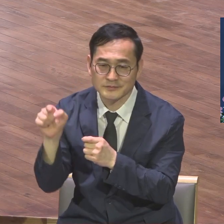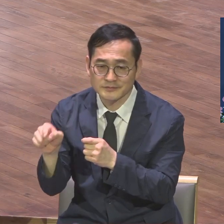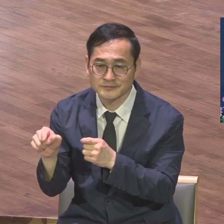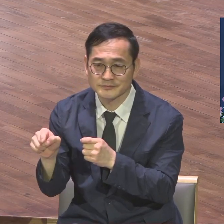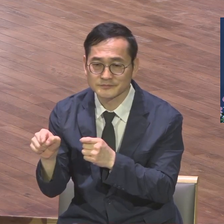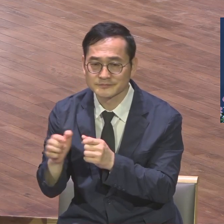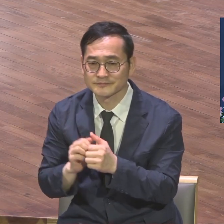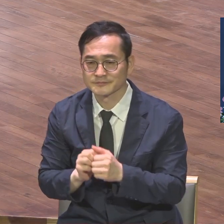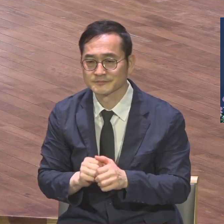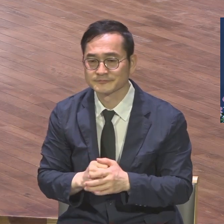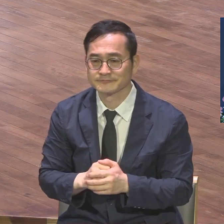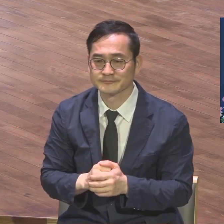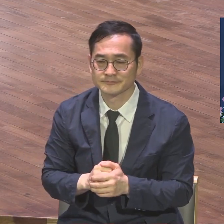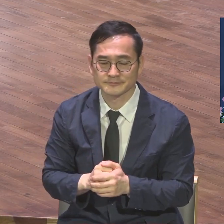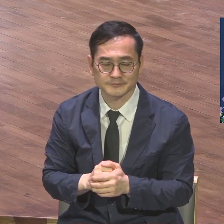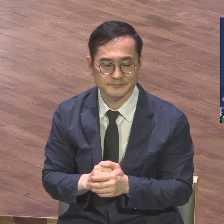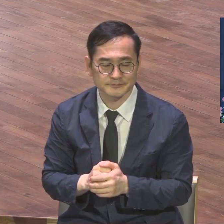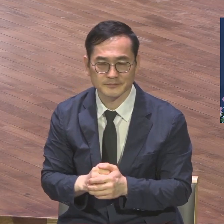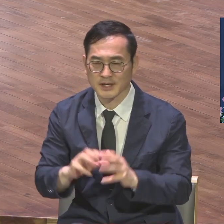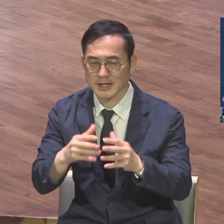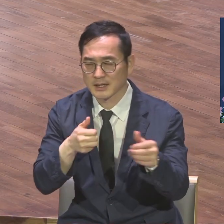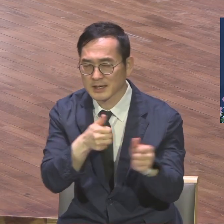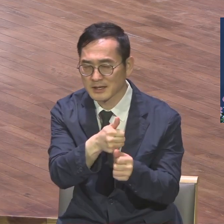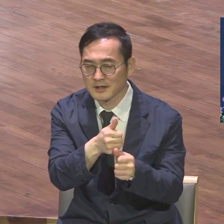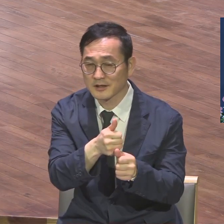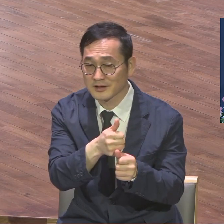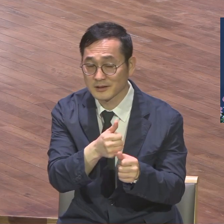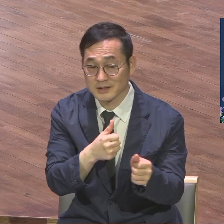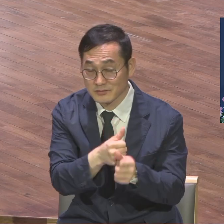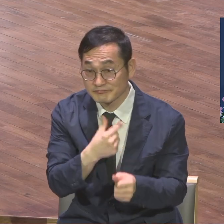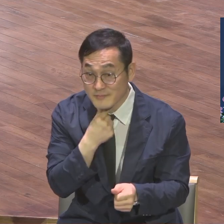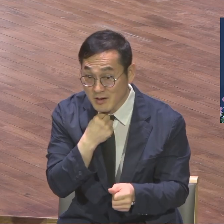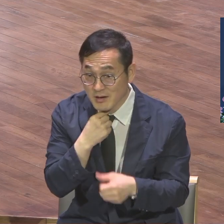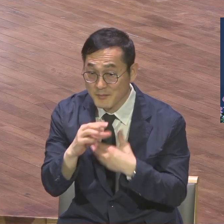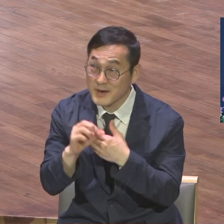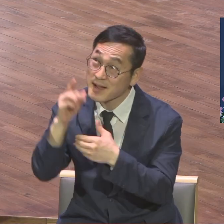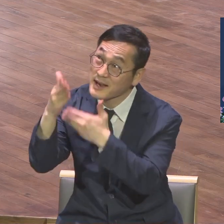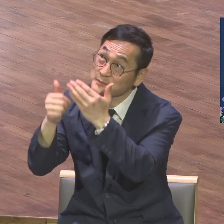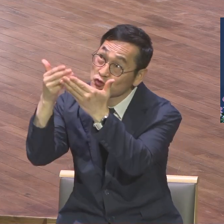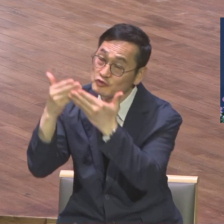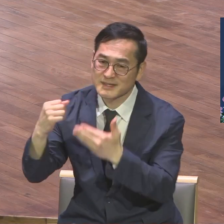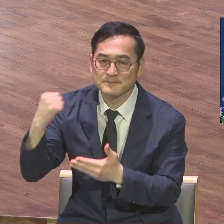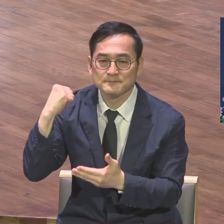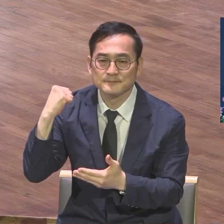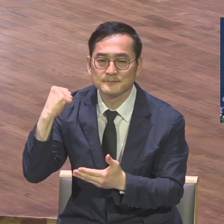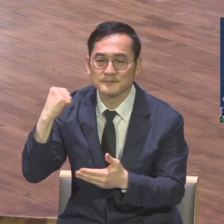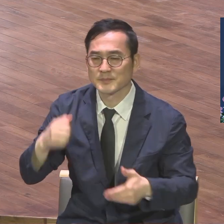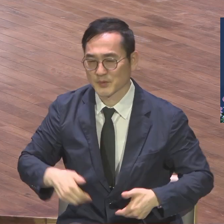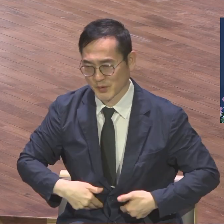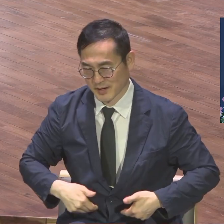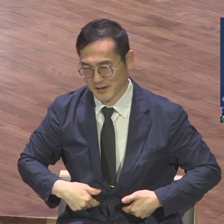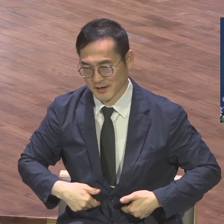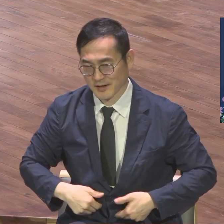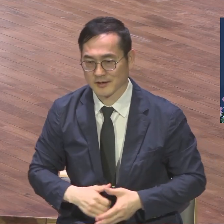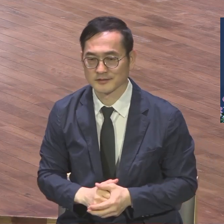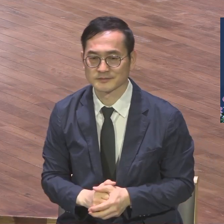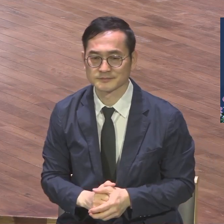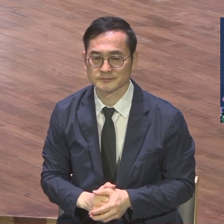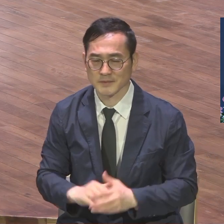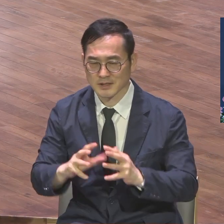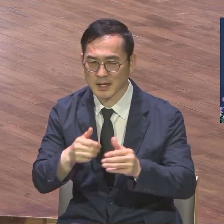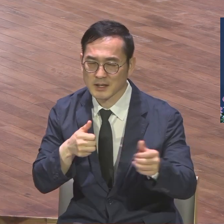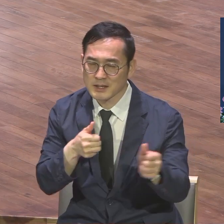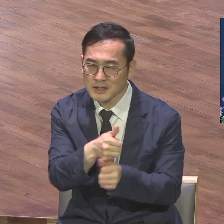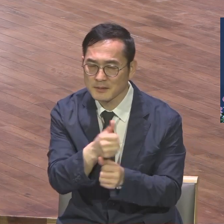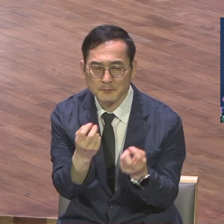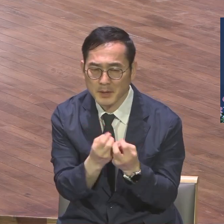하면서 세상 이기려고 그러면 eternally power 있어야 돼요. 그거 있어야 이길 수 있습니다. 절대 세상 이길 수가